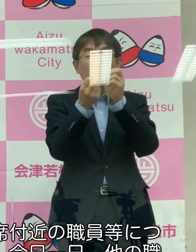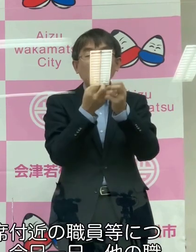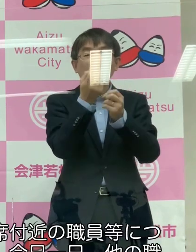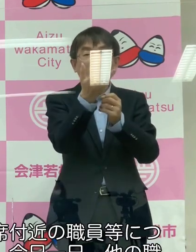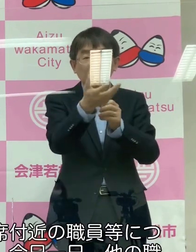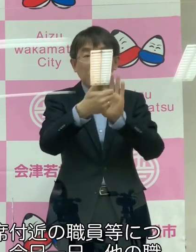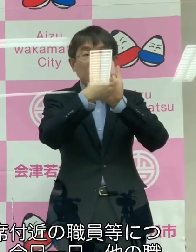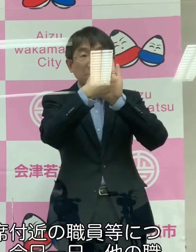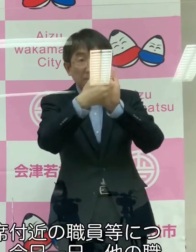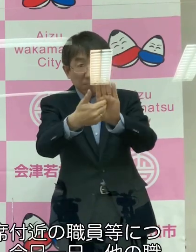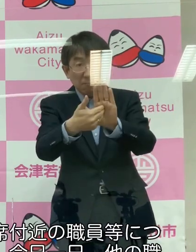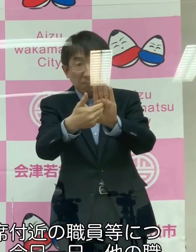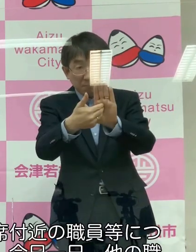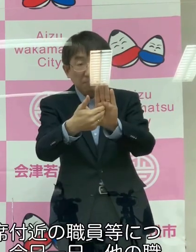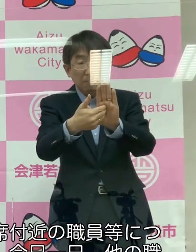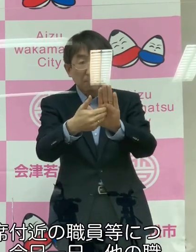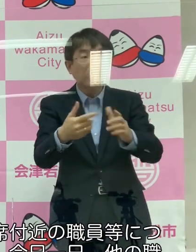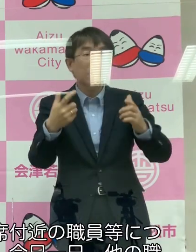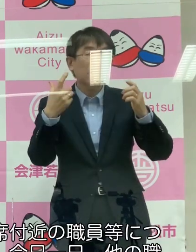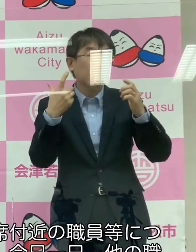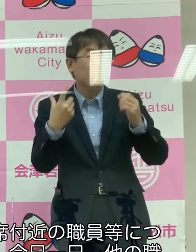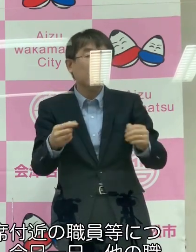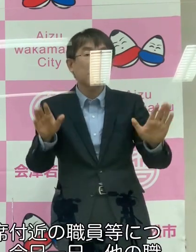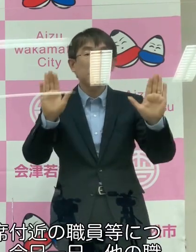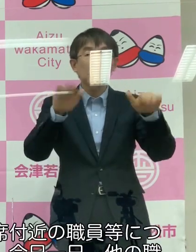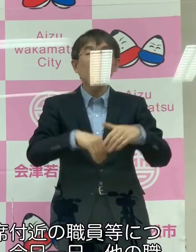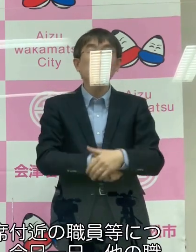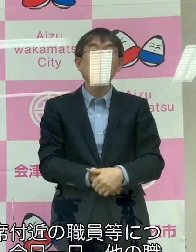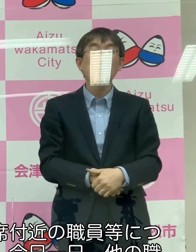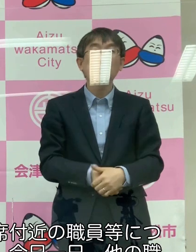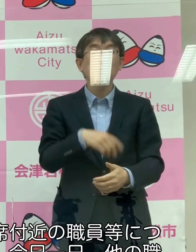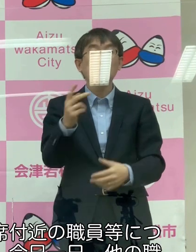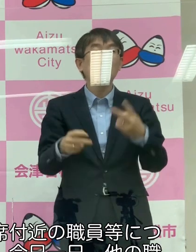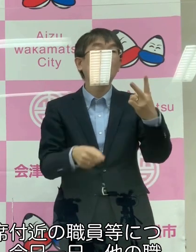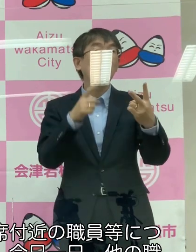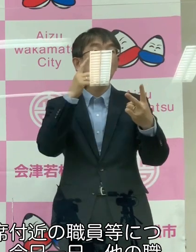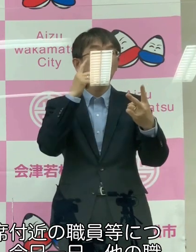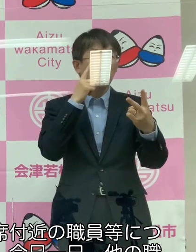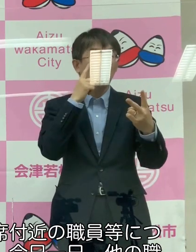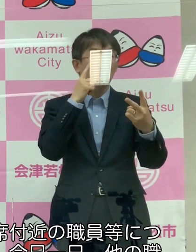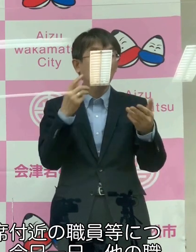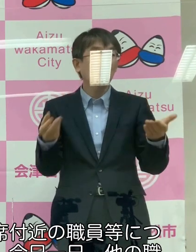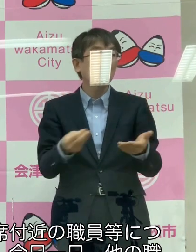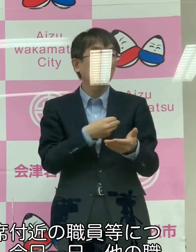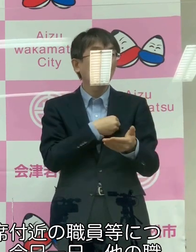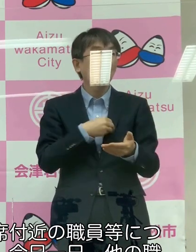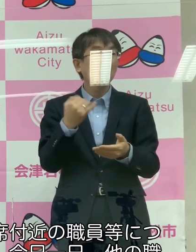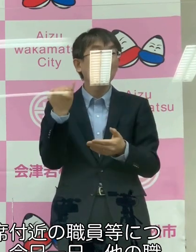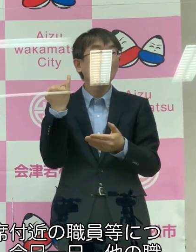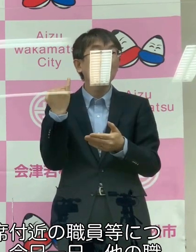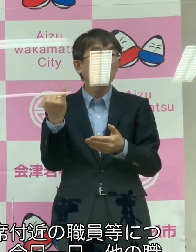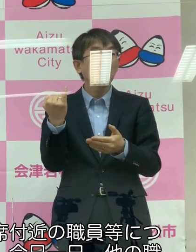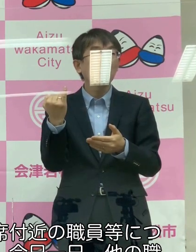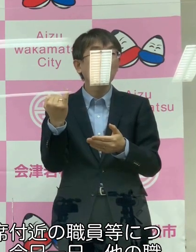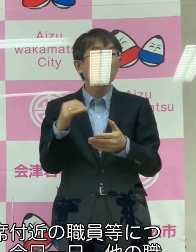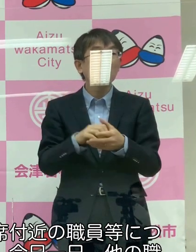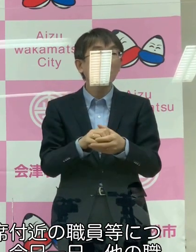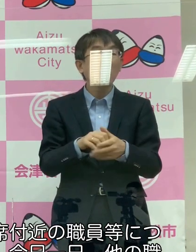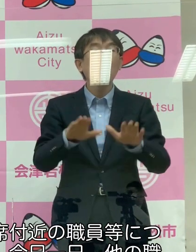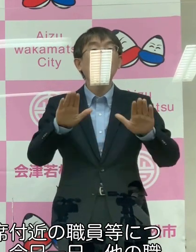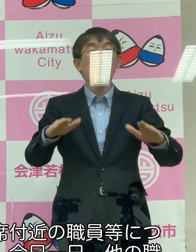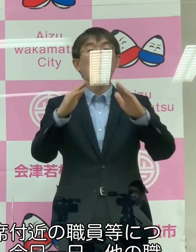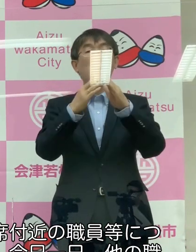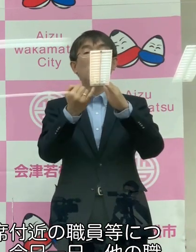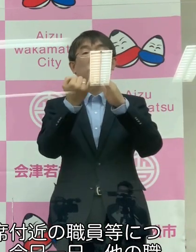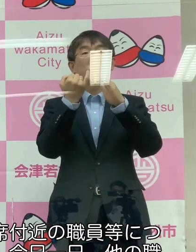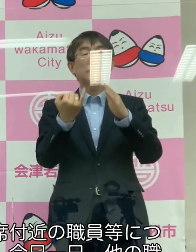ございます。あと2つ目の、当該職員のセキュリティの職員等については、自宅待機というような